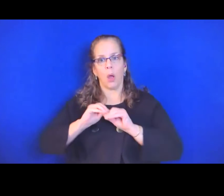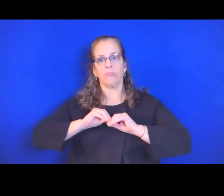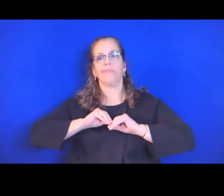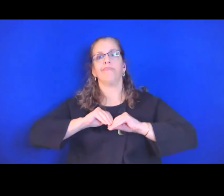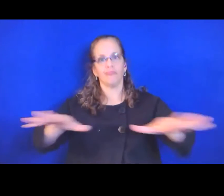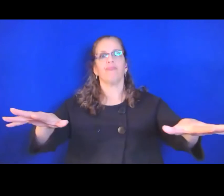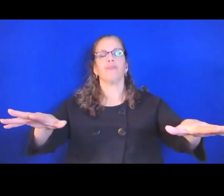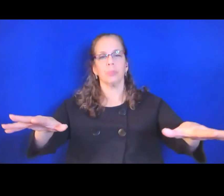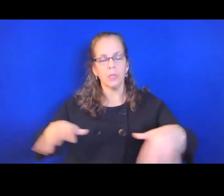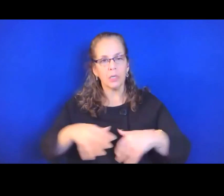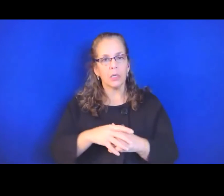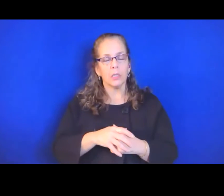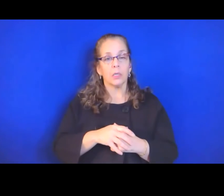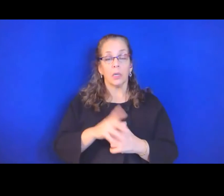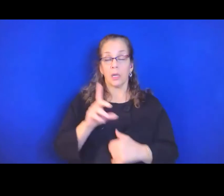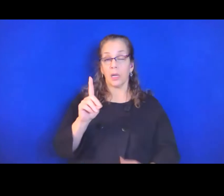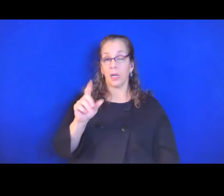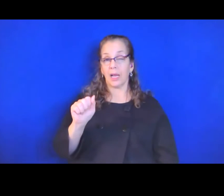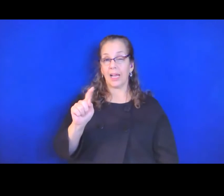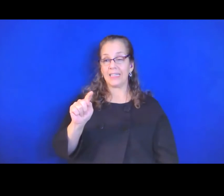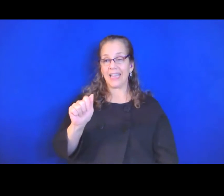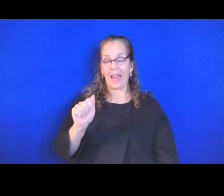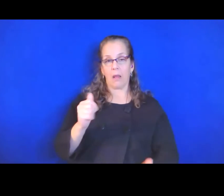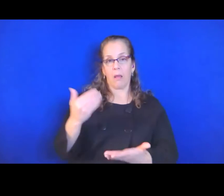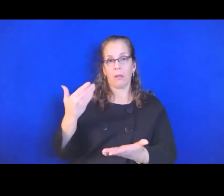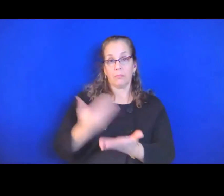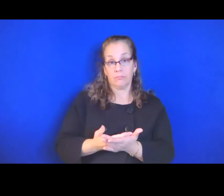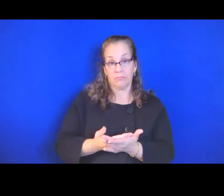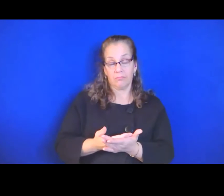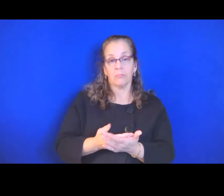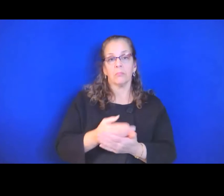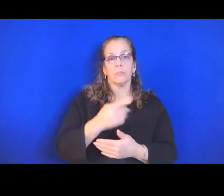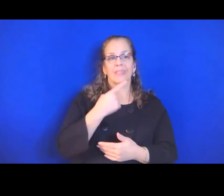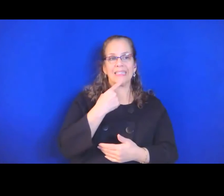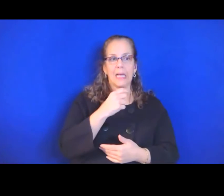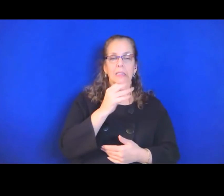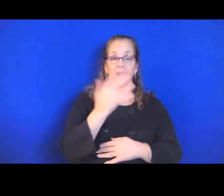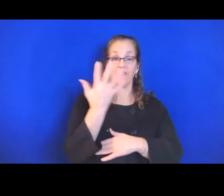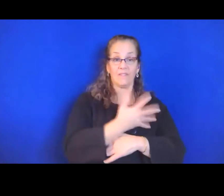作的影响，还有呢是这个健康的影响。